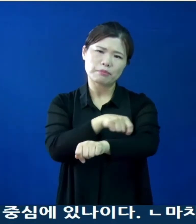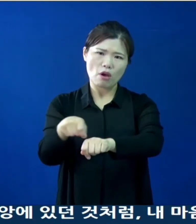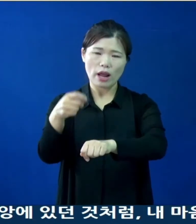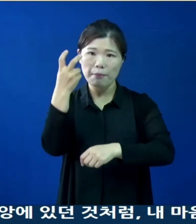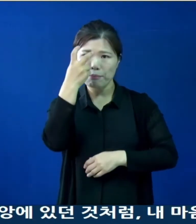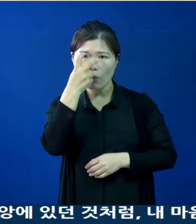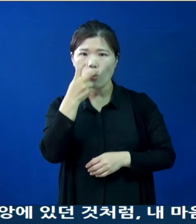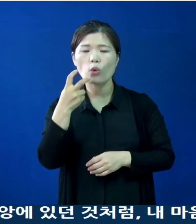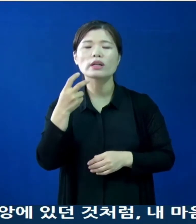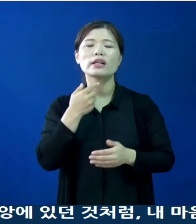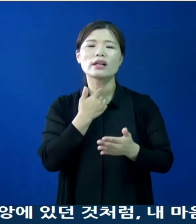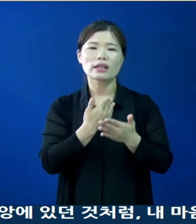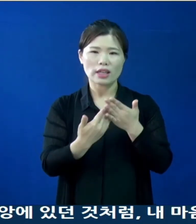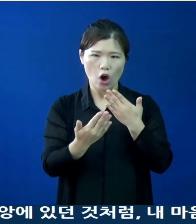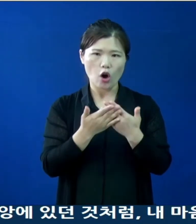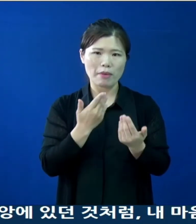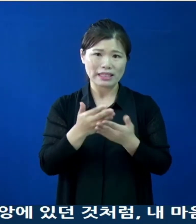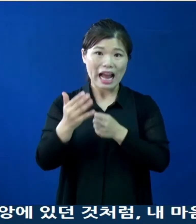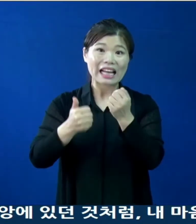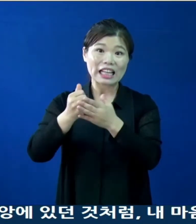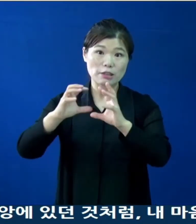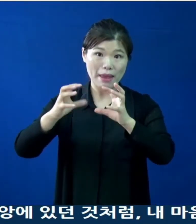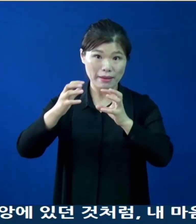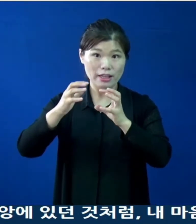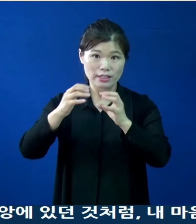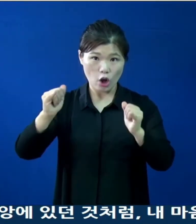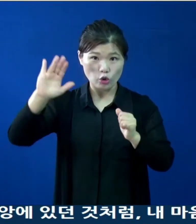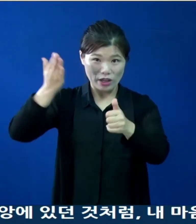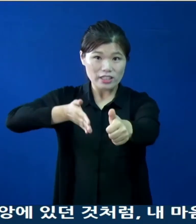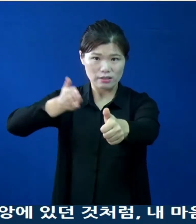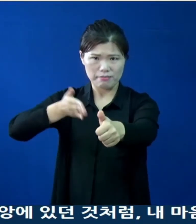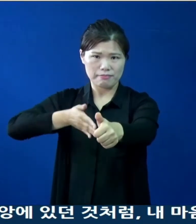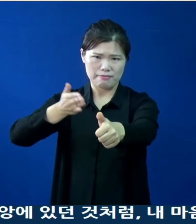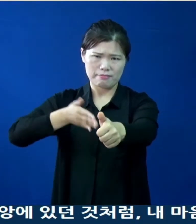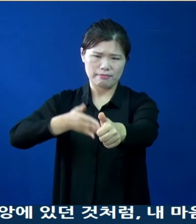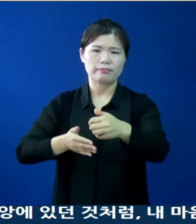보호를 경험하는 하나님의 백성 되시기를 주의 이름으로 축원합니다.